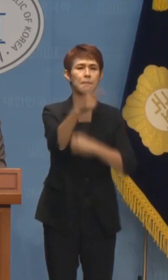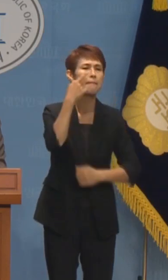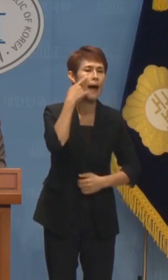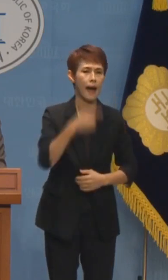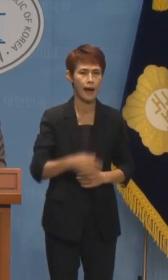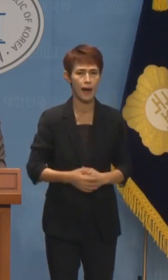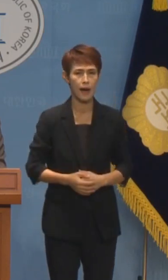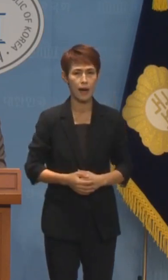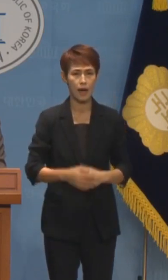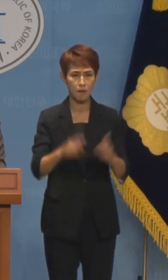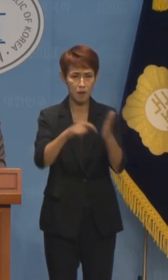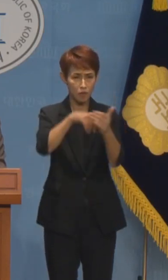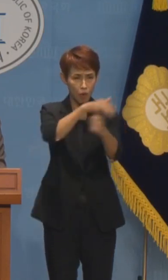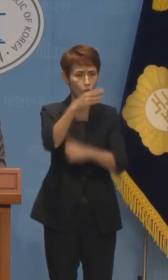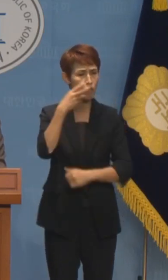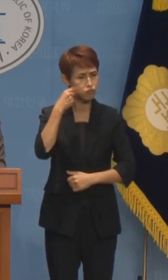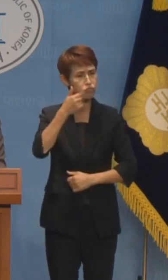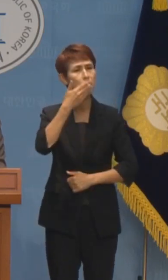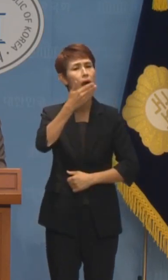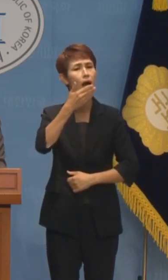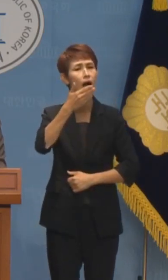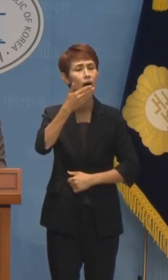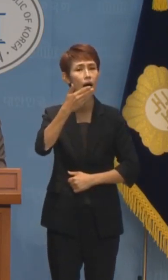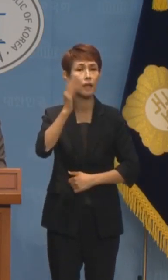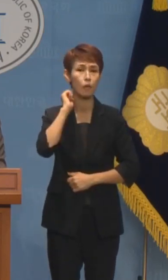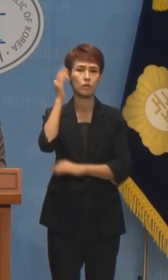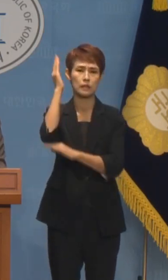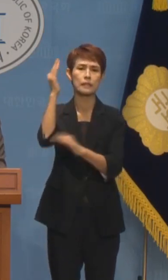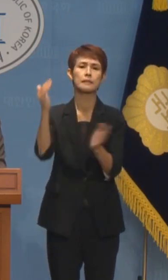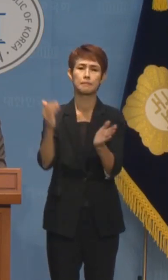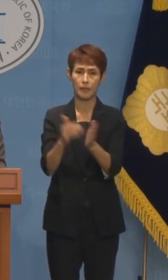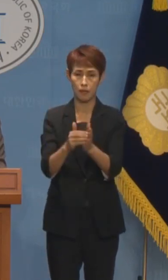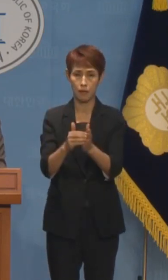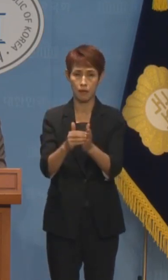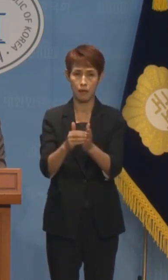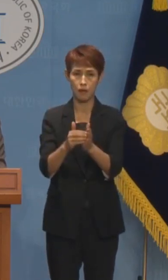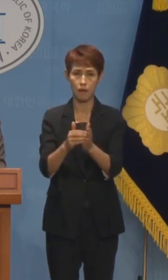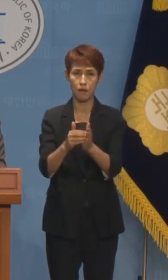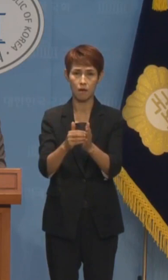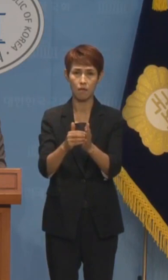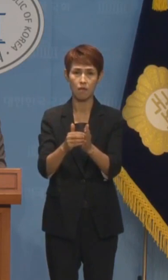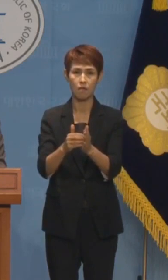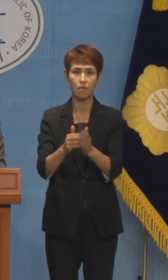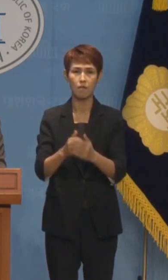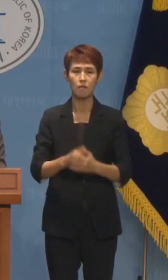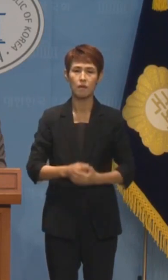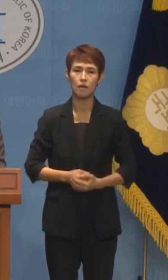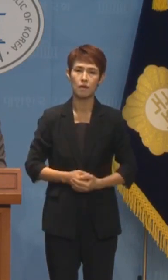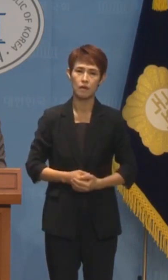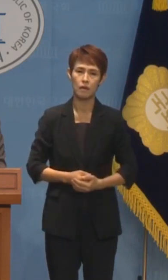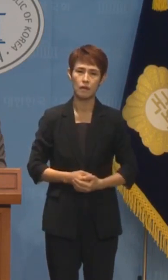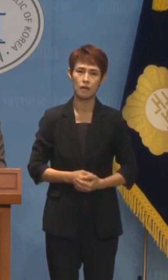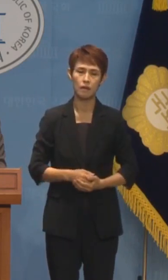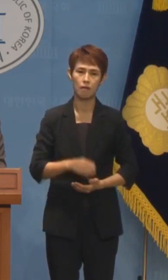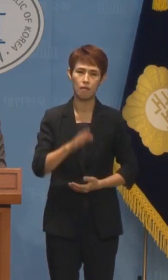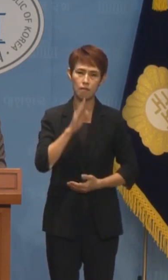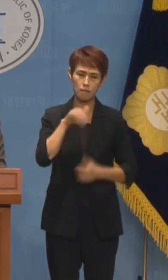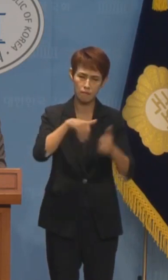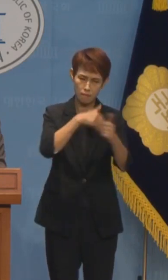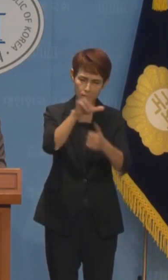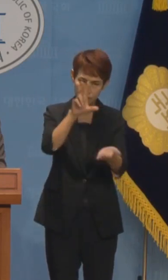진료 책에 원활하다 우기던 윤성 대통령의 인식이나 참담한